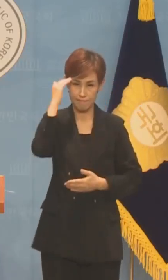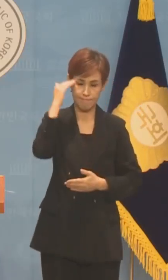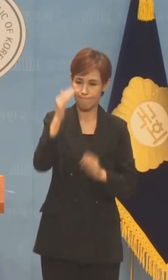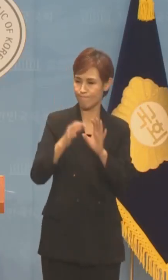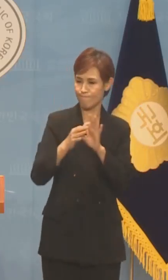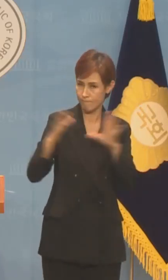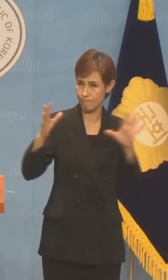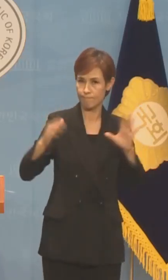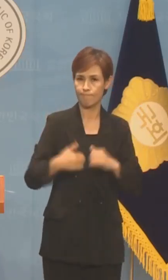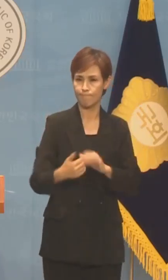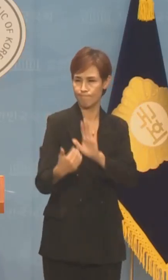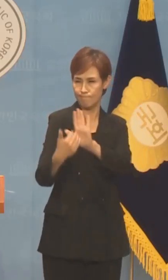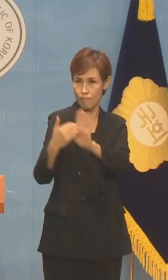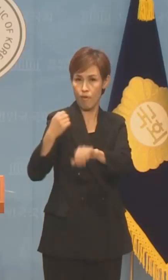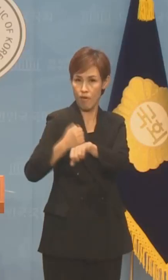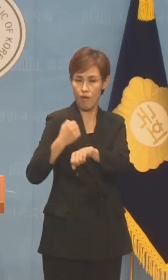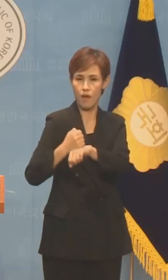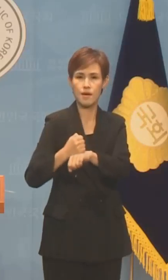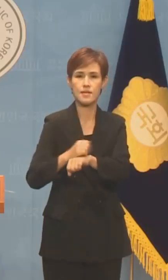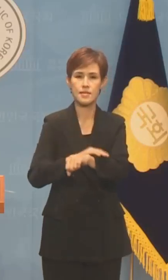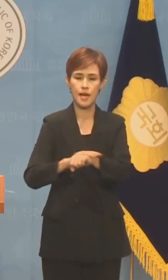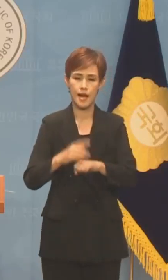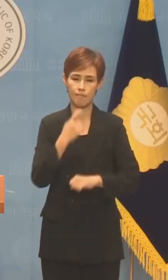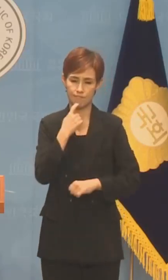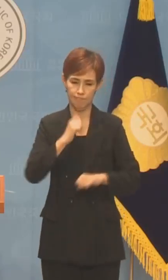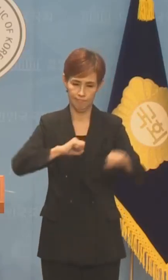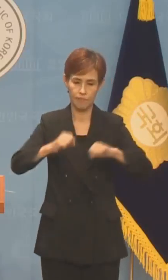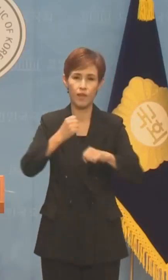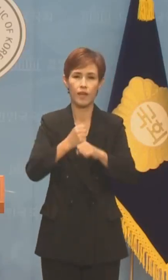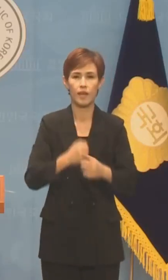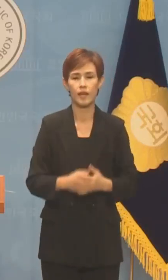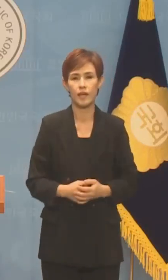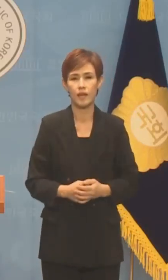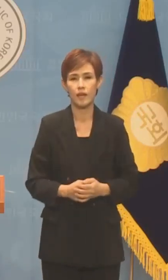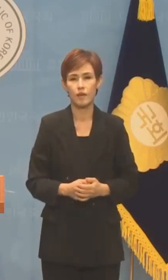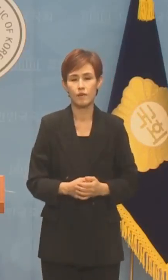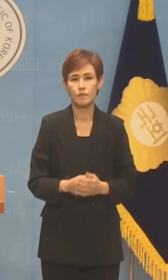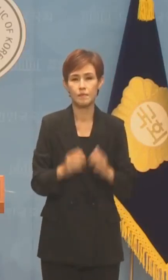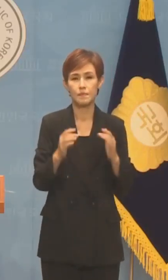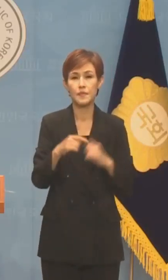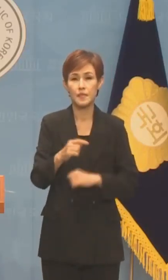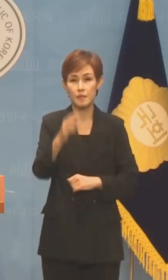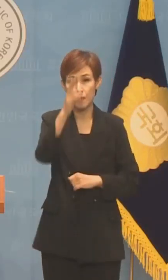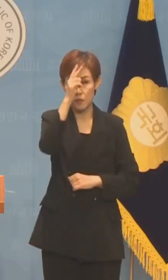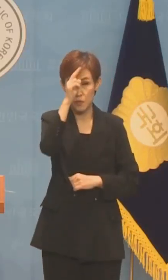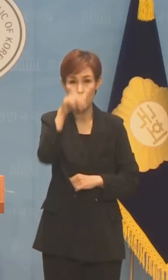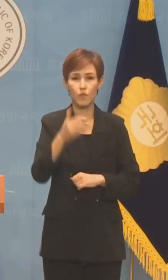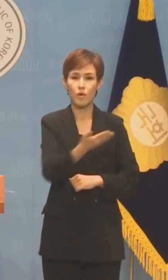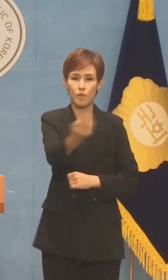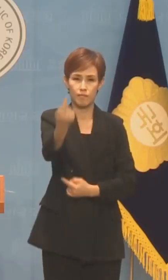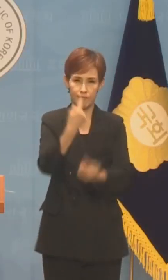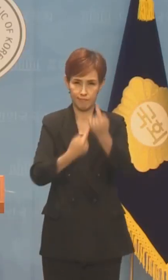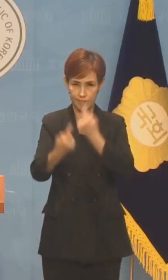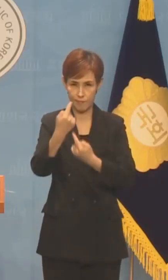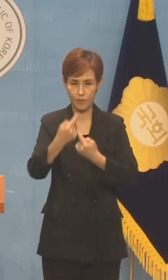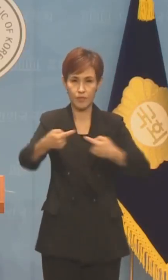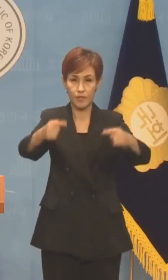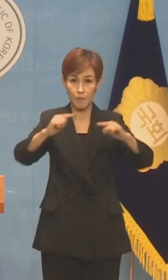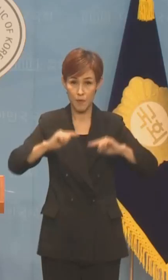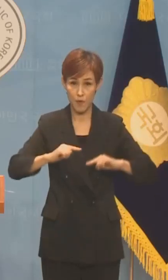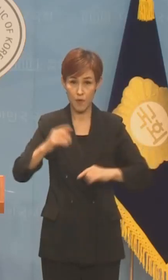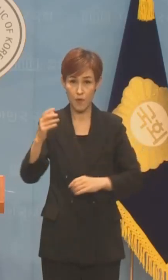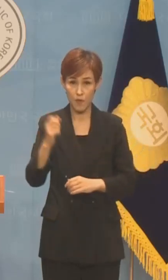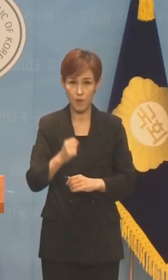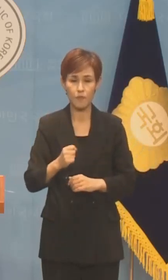않고 끝까지 잘 해나가겠습니다. 민주파출소는 국민 여러분의 적극적인 제보와 참여를 바탕으로